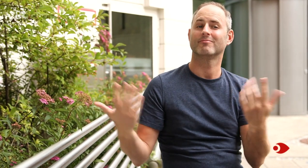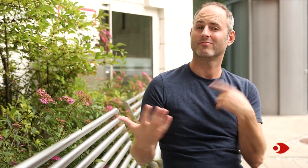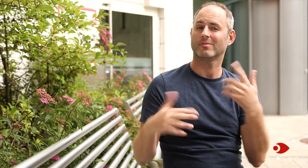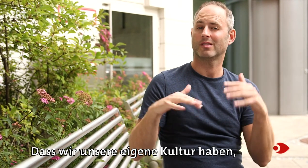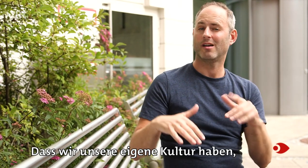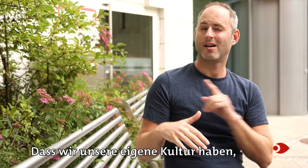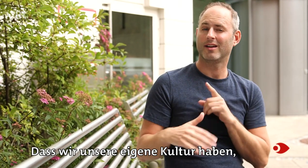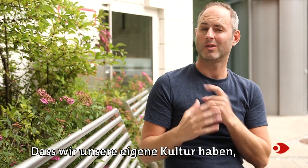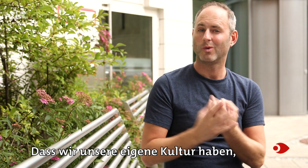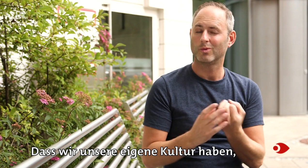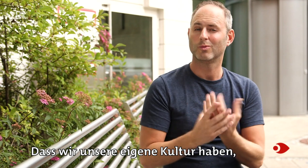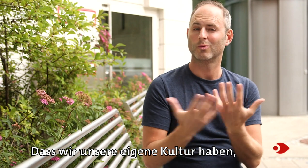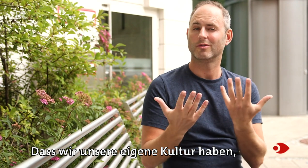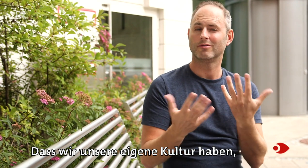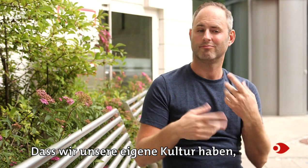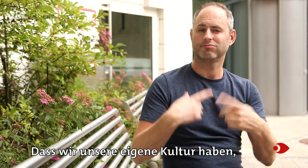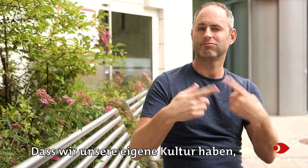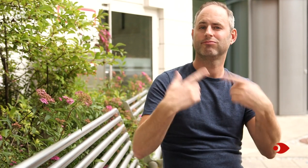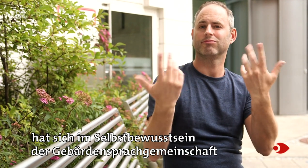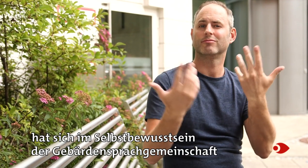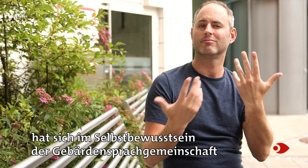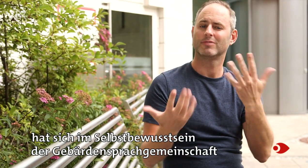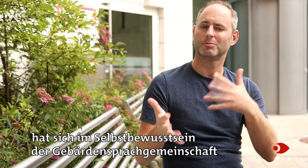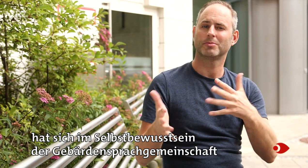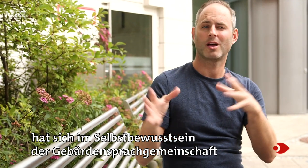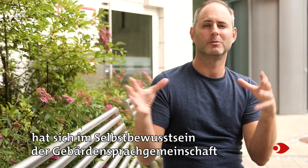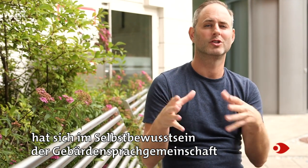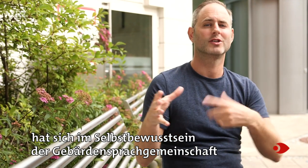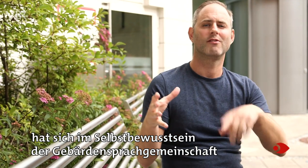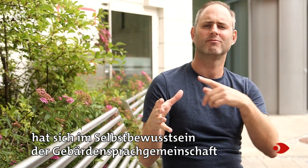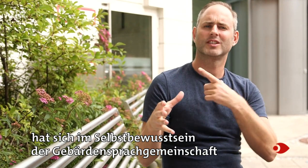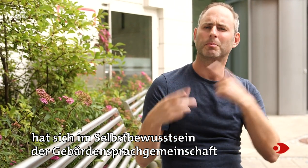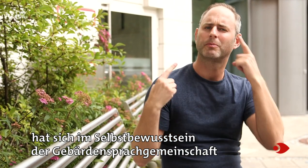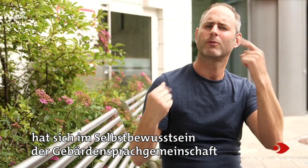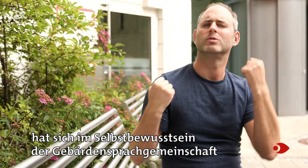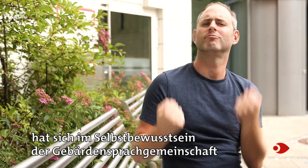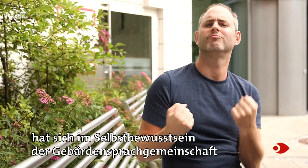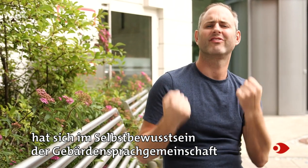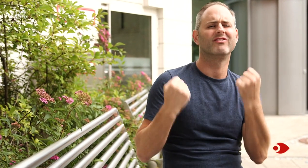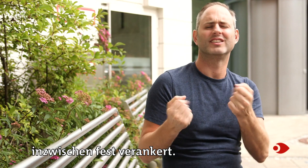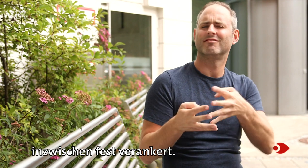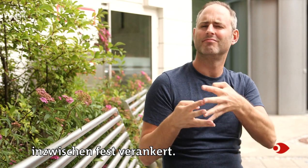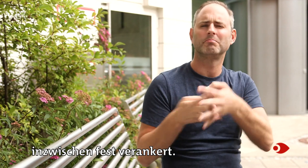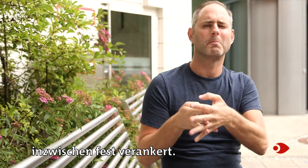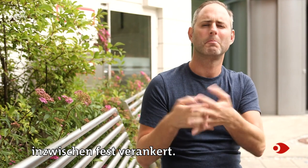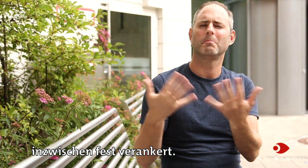Dass wir unsere eigene Kultur haben, hat sich im Selbstbewusstsein der Gebärdensprachgemeinschaft inzwischen fest verankert.